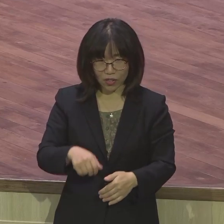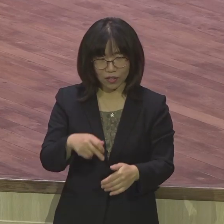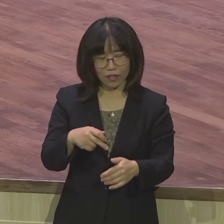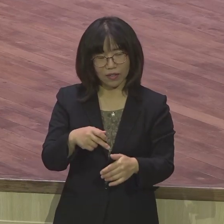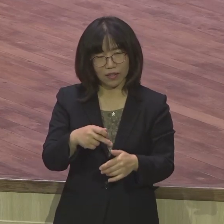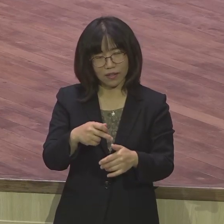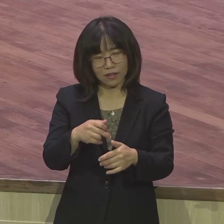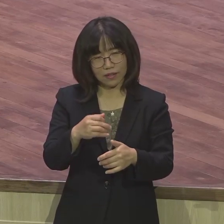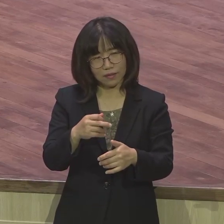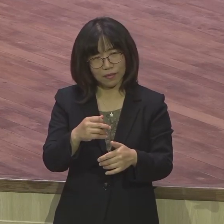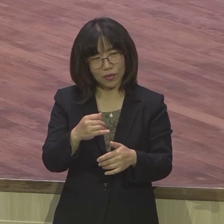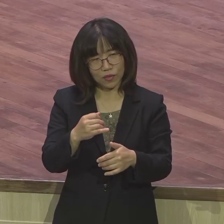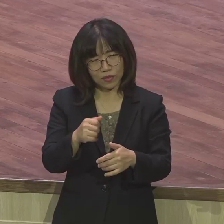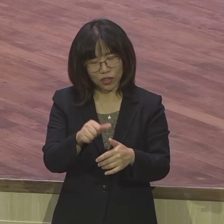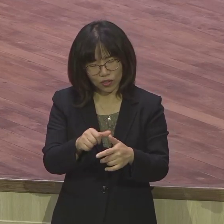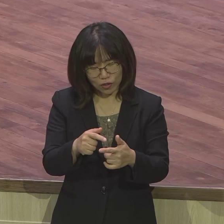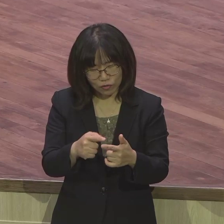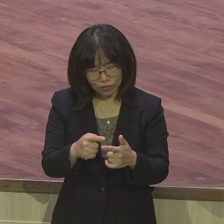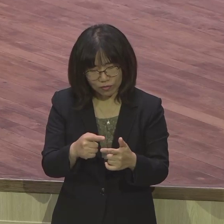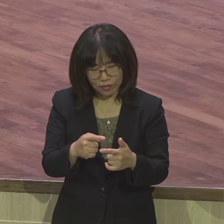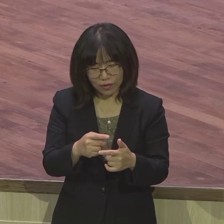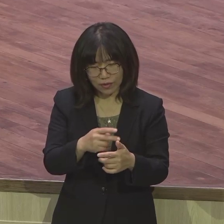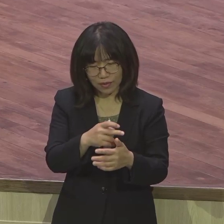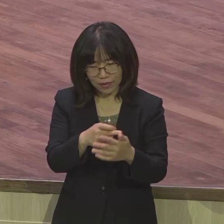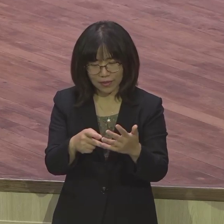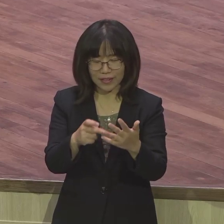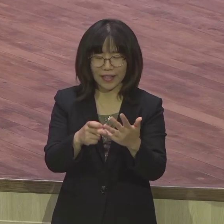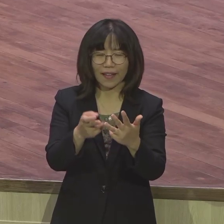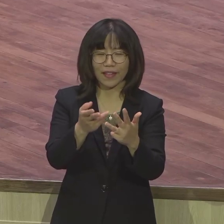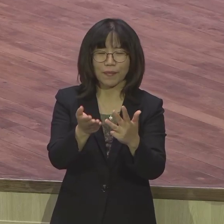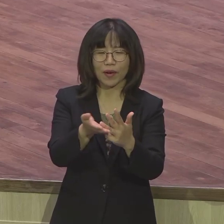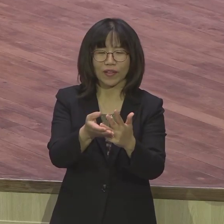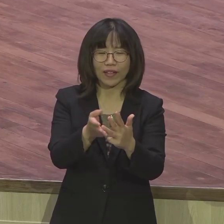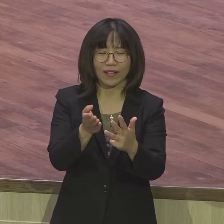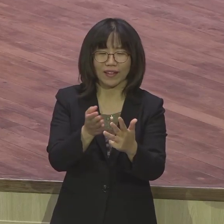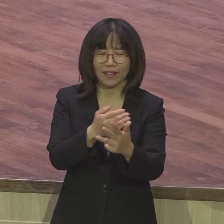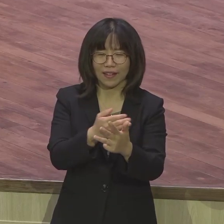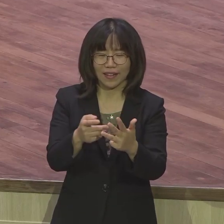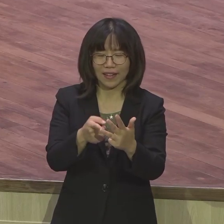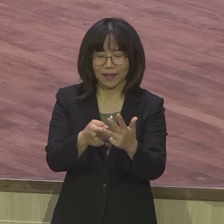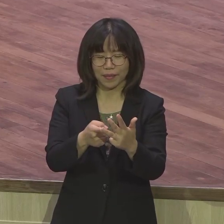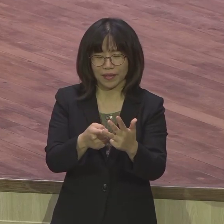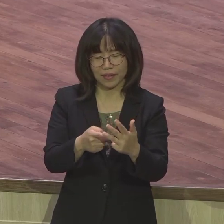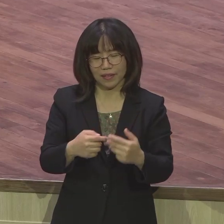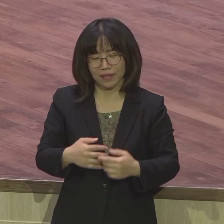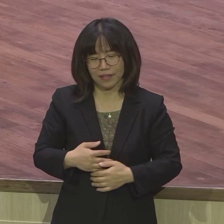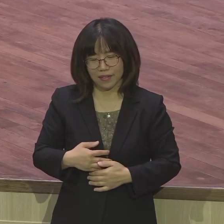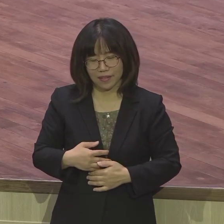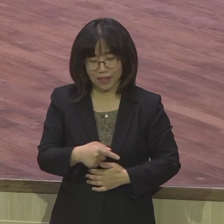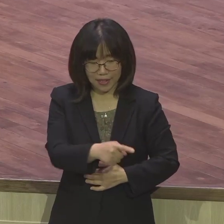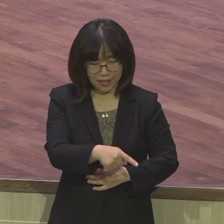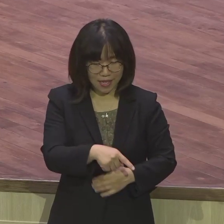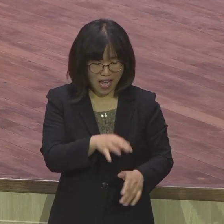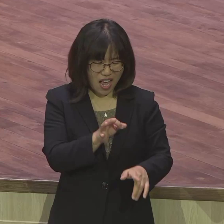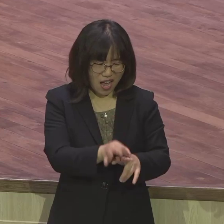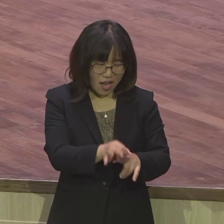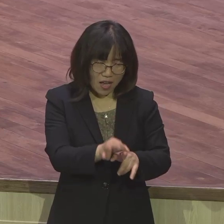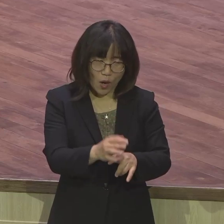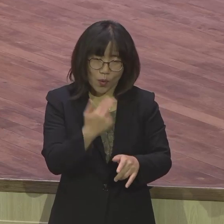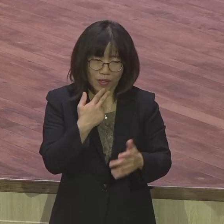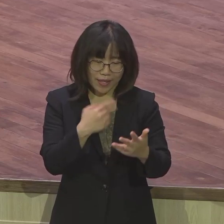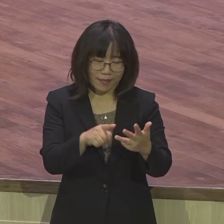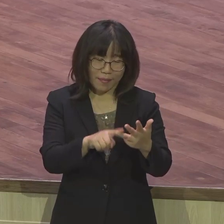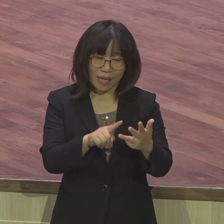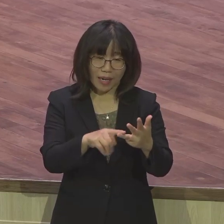셋째는 공부 잔소리를 좀 했어요. 넷째는 좀 잔소리 덜 했어요. 제가 알아서 하더라고. 근데 잔소리 한 것,